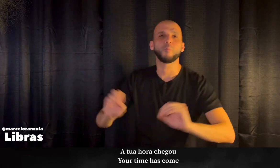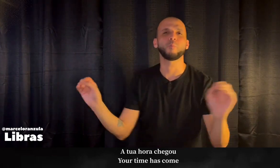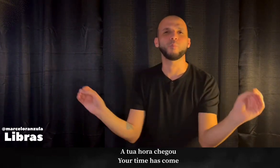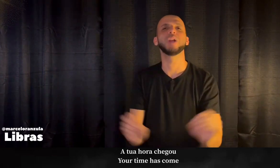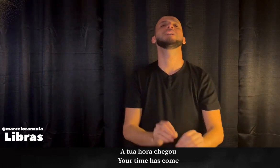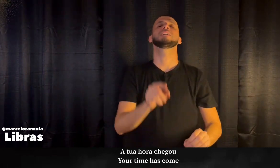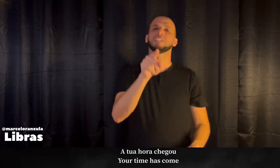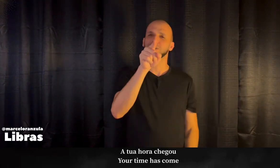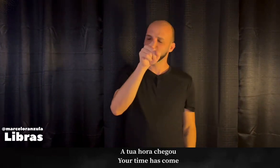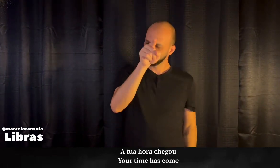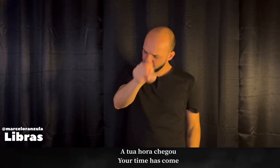chegou